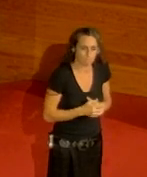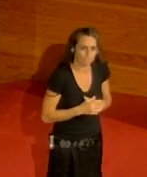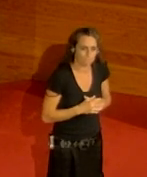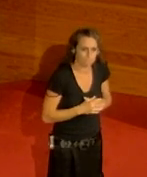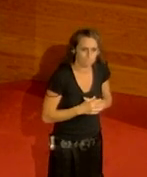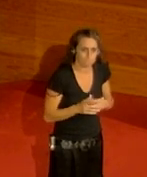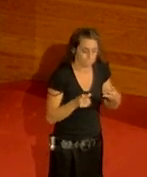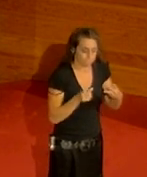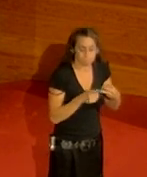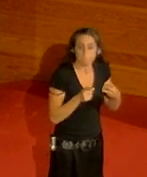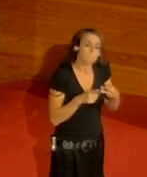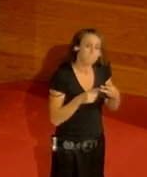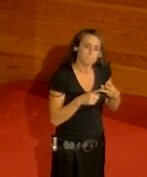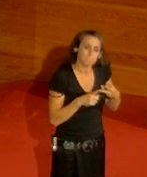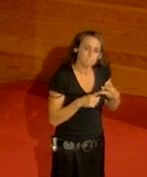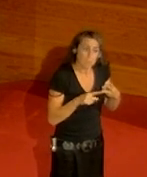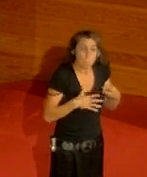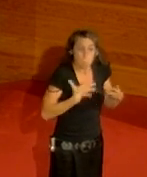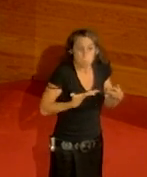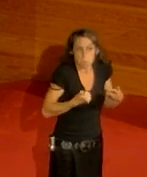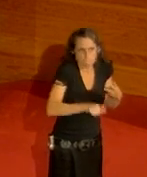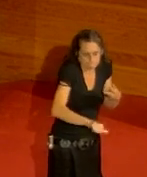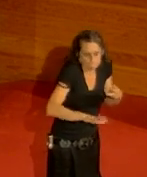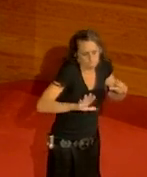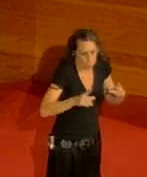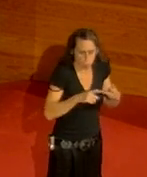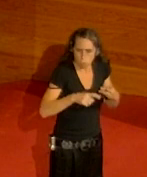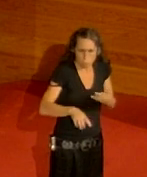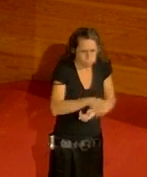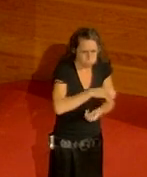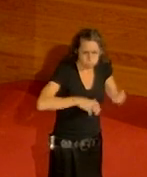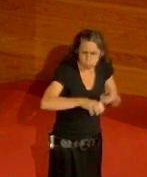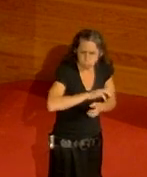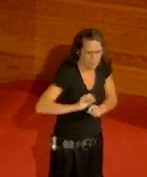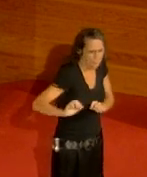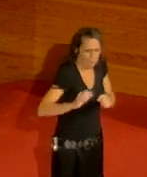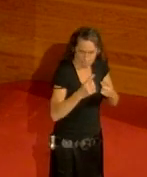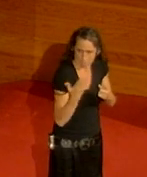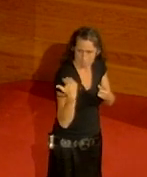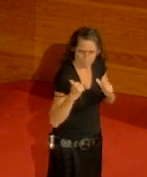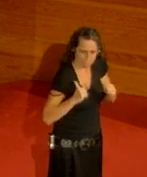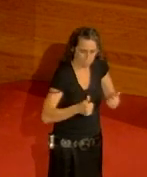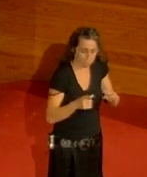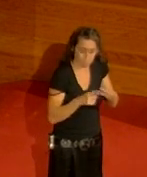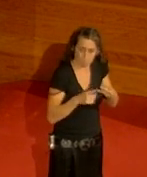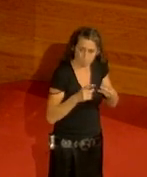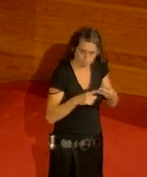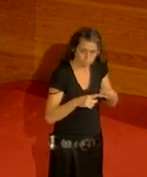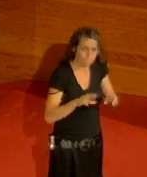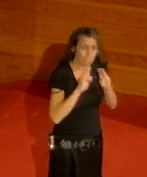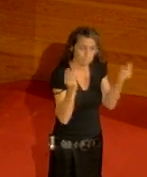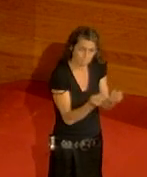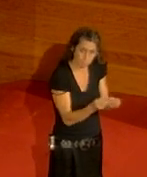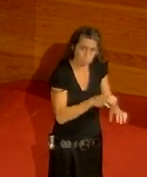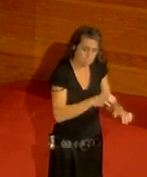mejor no sale adelante pero es bastante fuerte es la que más polémica género al principio la causa de la noción permite que una mayoría simple del parlamento